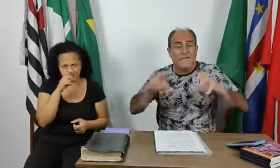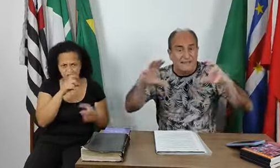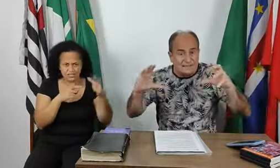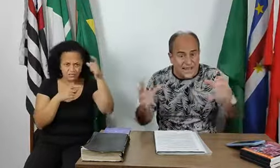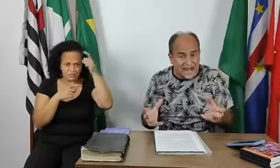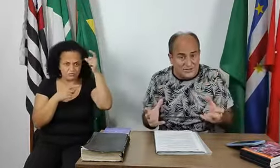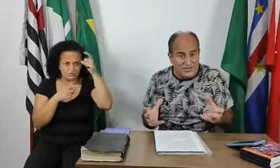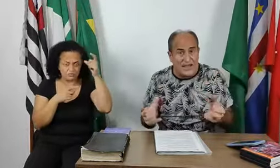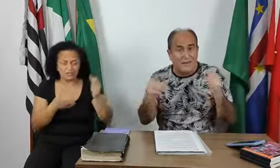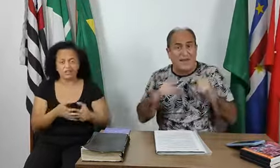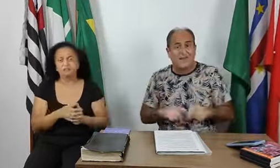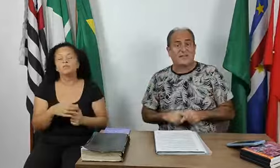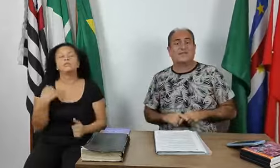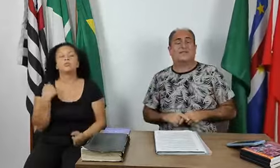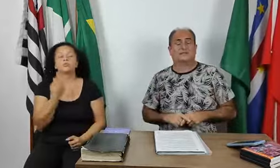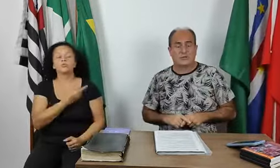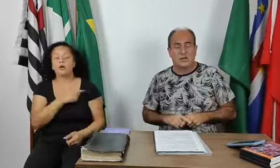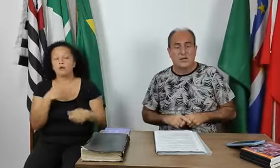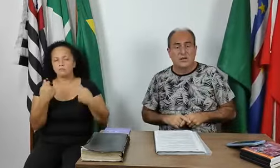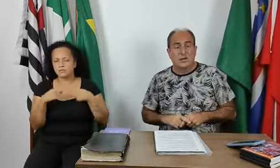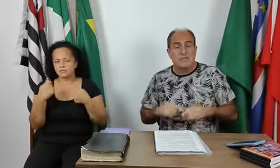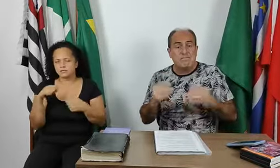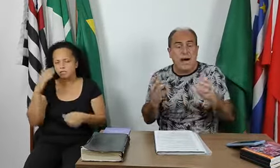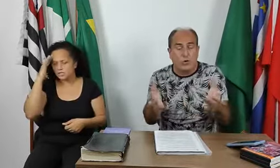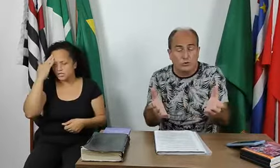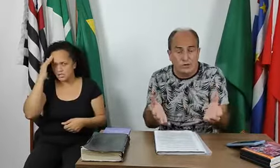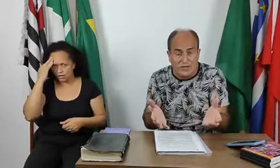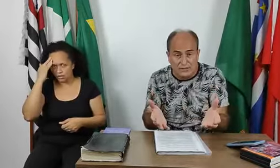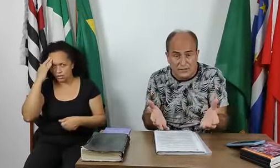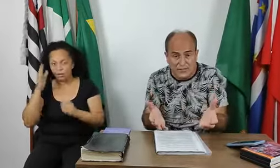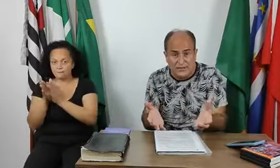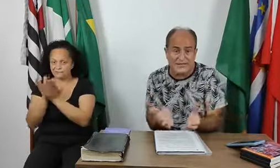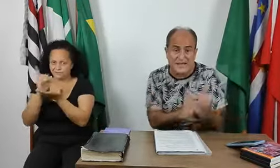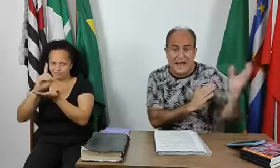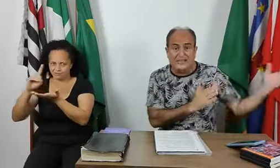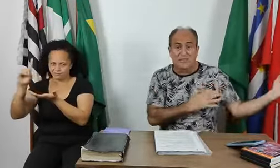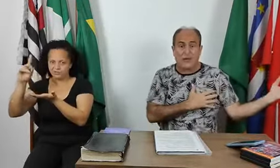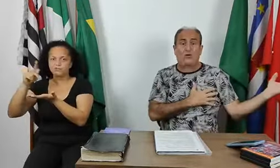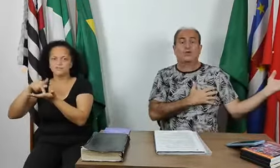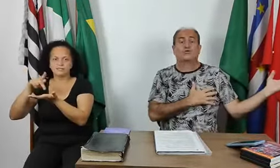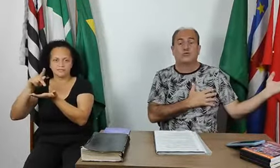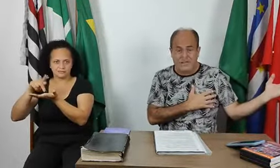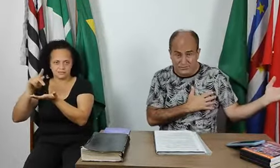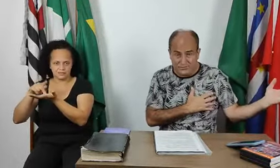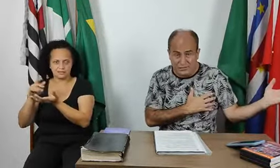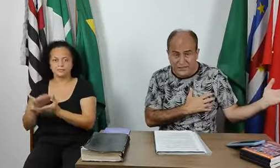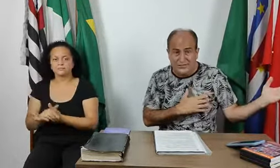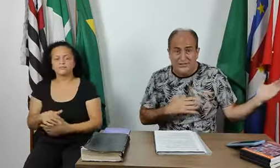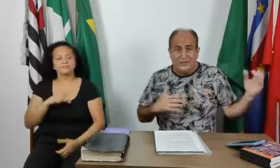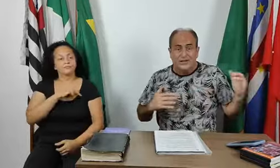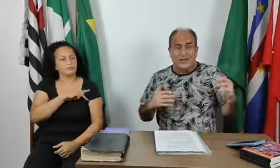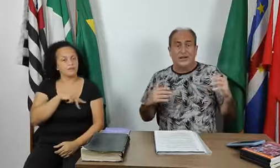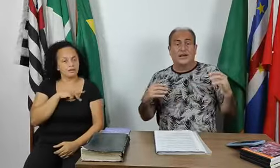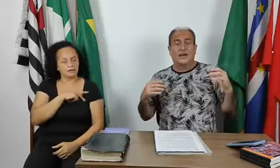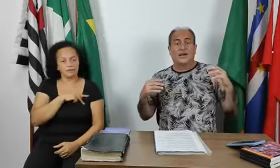a verdade da palavra de Deus, que Paulo chama, a Zenaide pregou isso domingo, né,